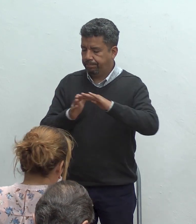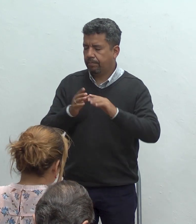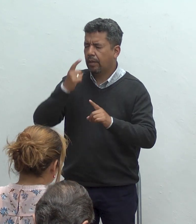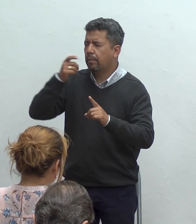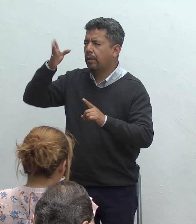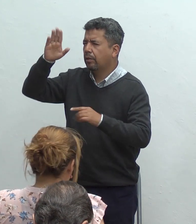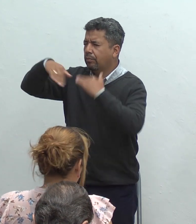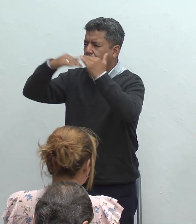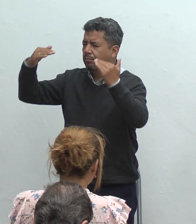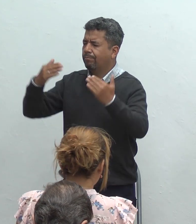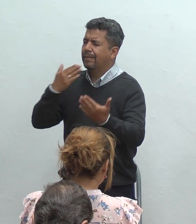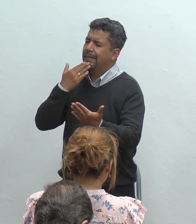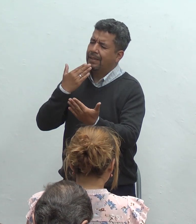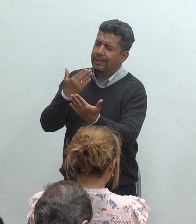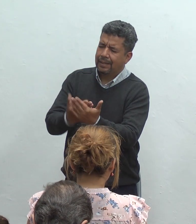Celestial, nosotros te